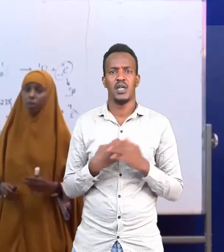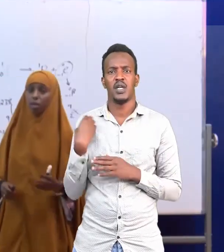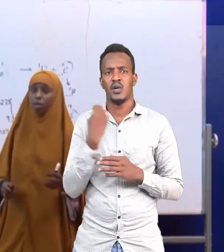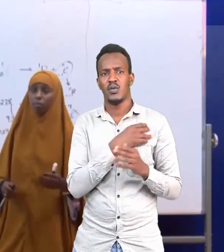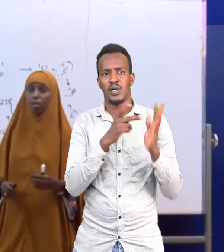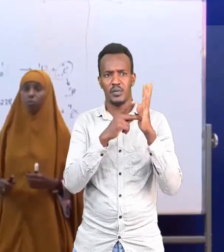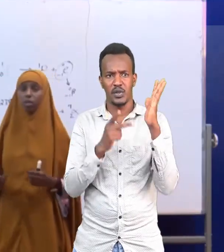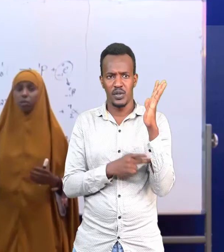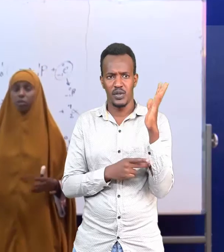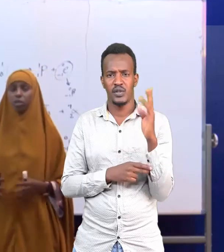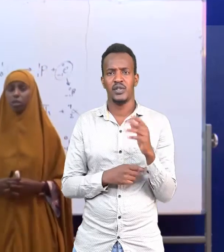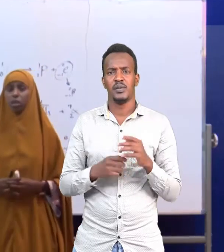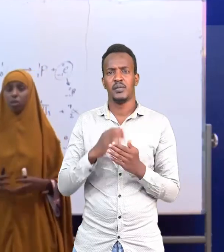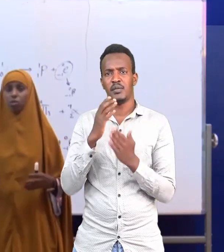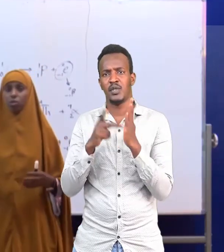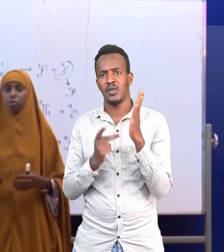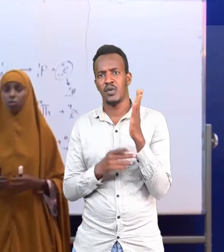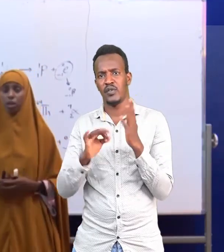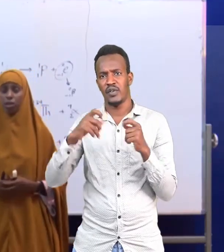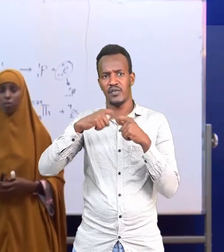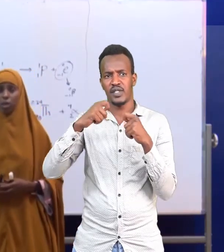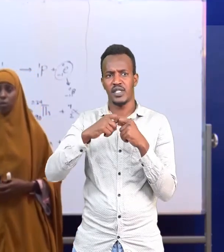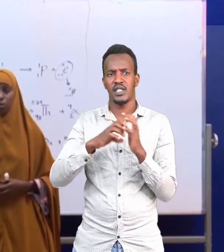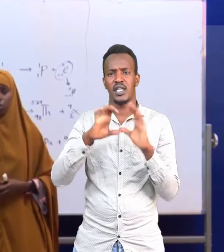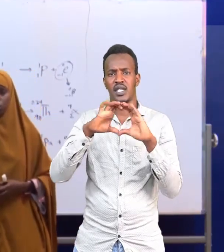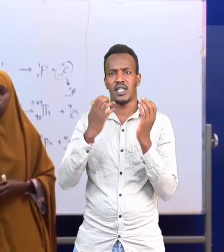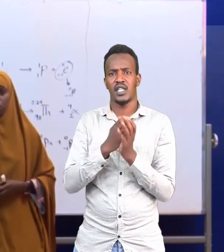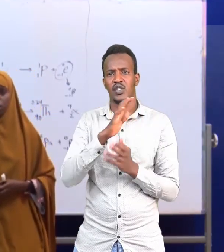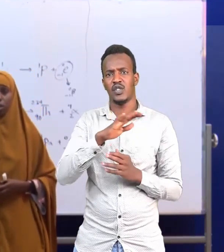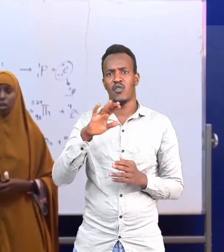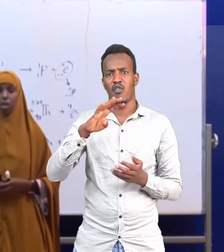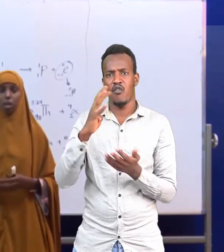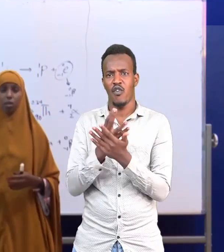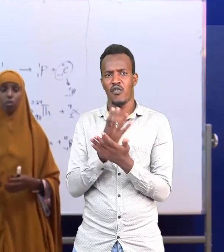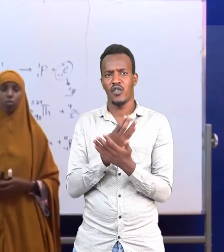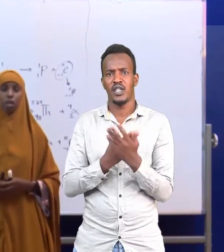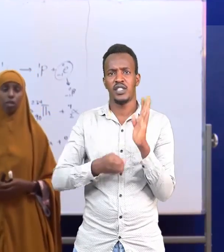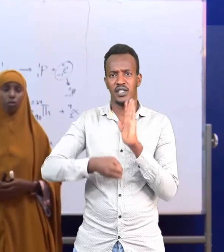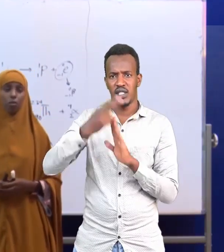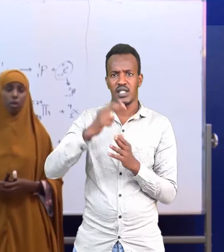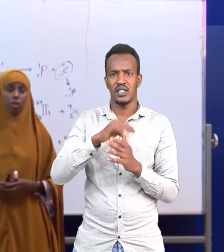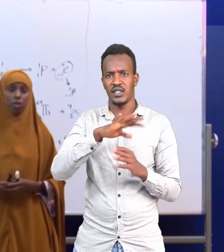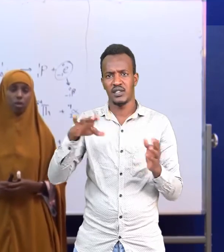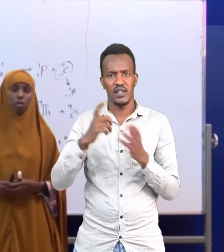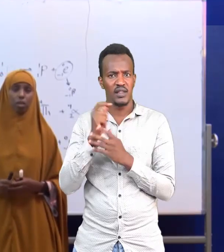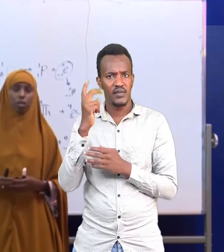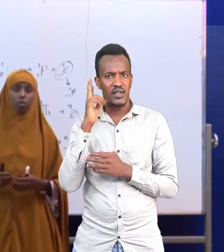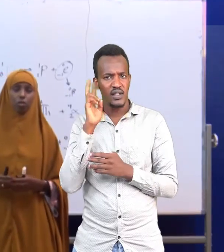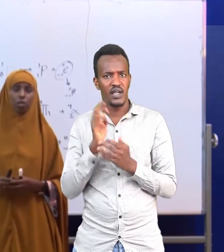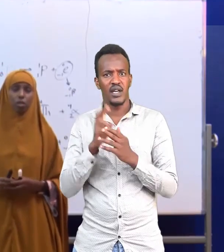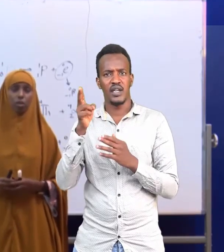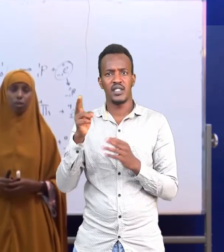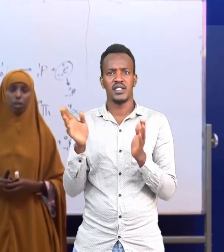xiisadeenii labaad ee markaasi maadadii fisigiska iyo galaaskii markaasi form foorka ee dugsiga sare halkaad kala socotaan arday waxa weeyaan radio hargeysa